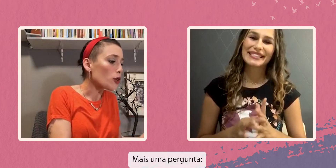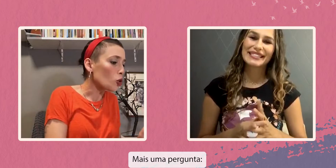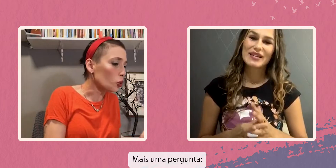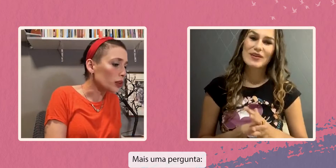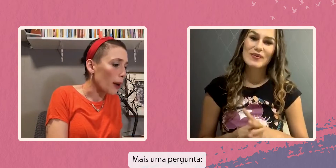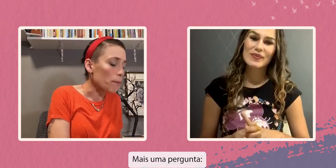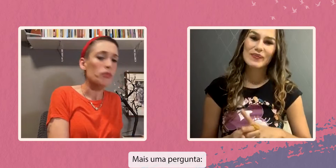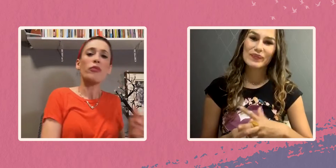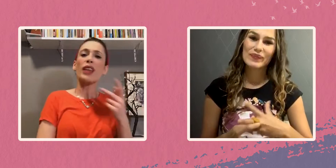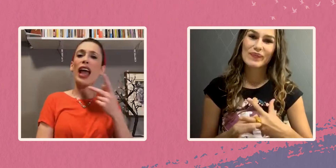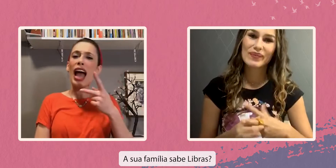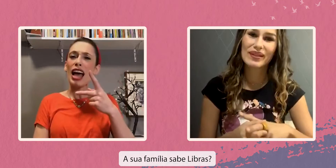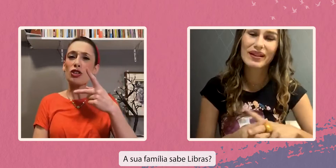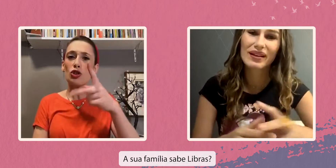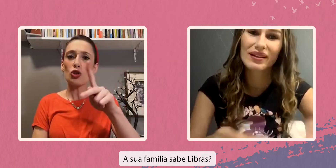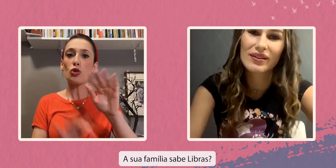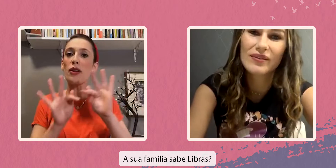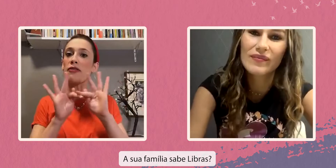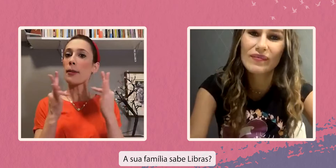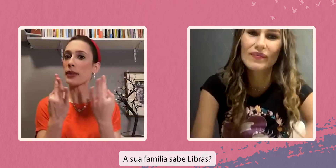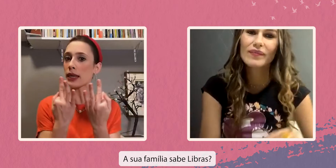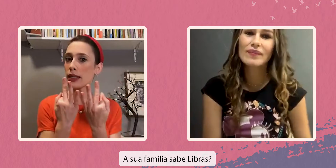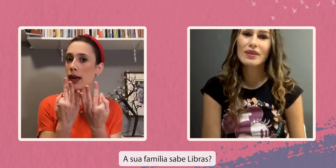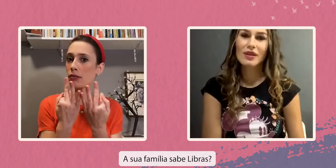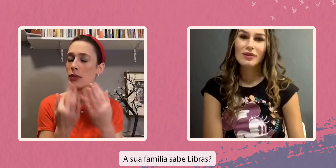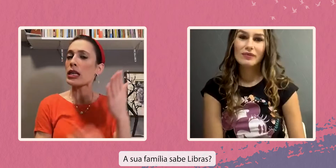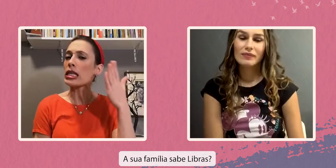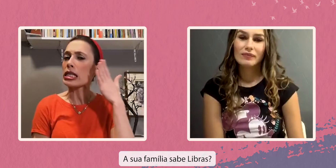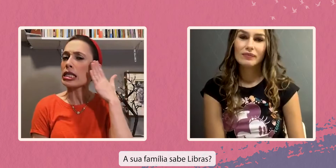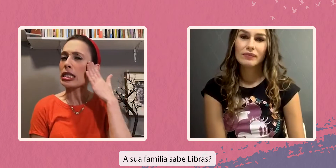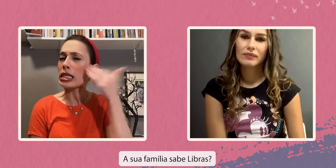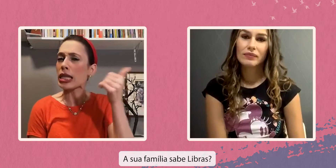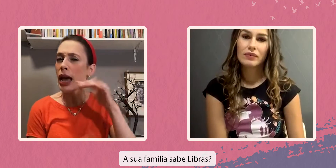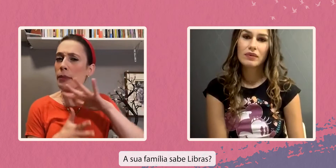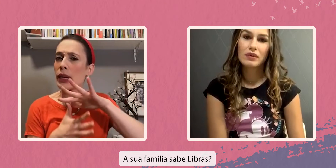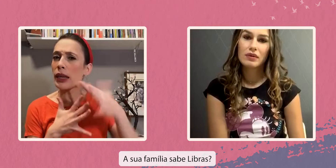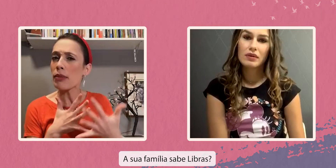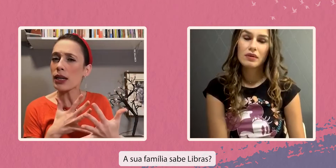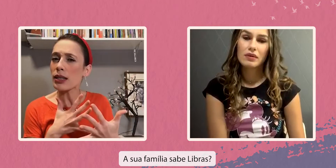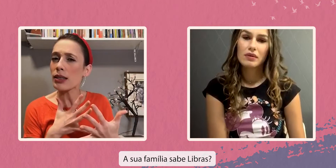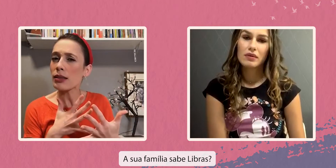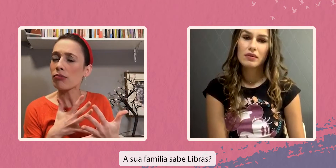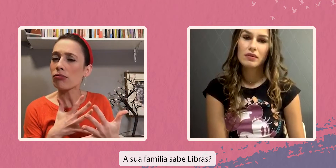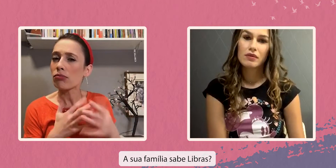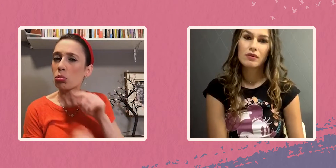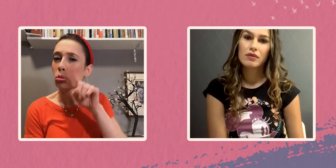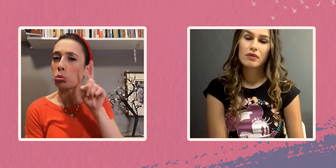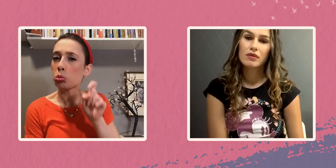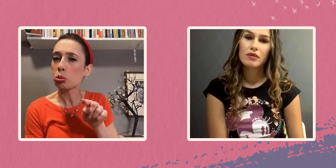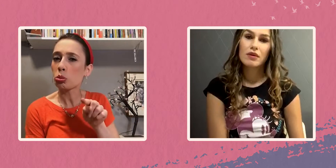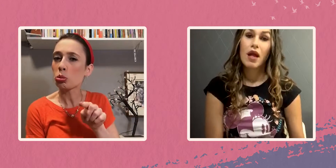Mais uma pergunta. A sua família sabe Libras?